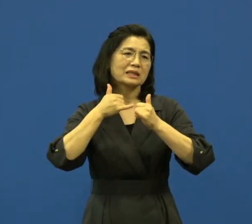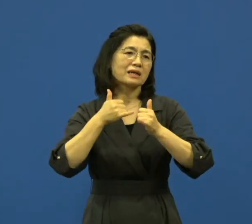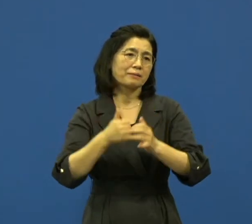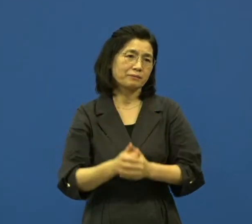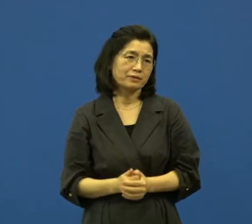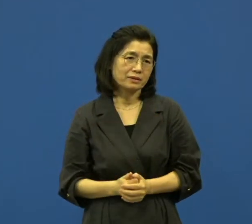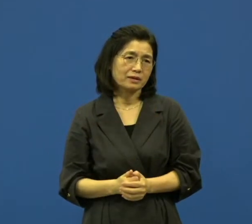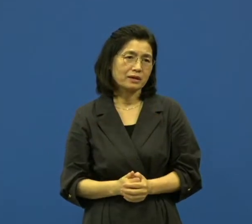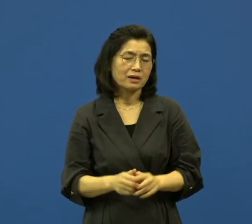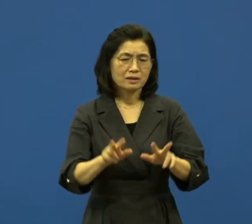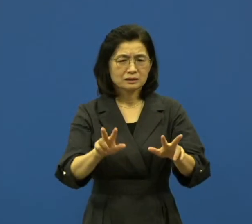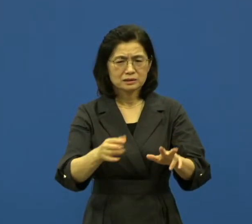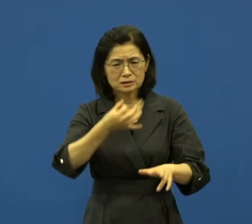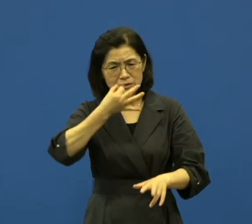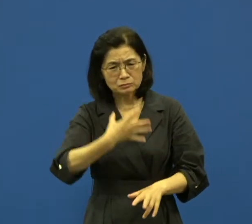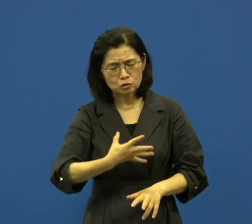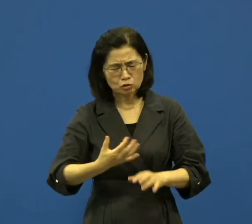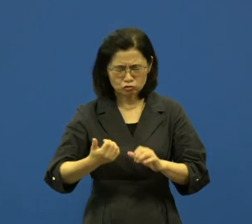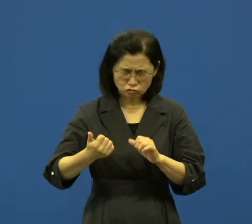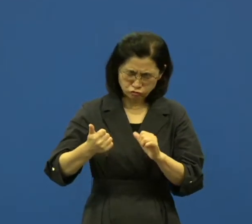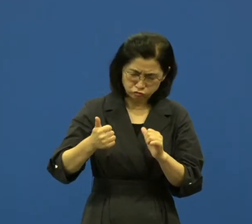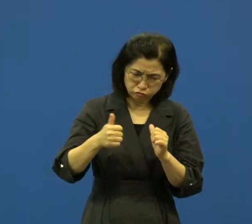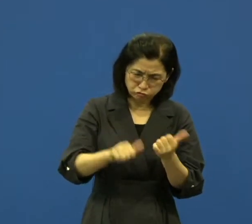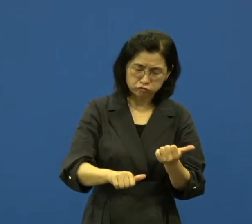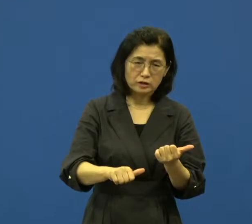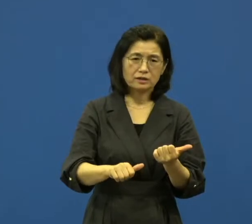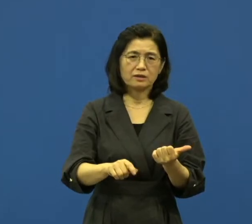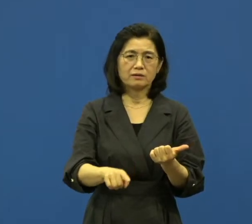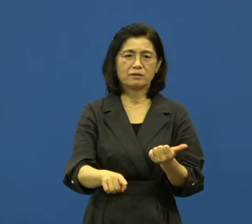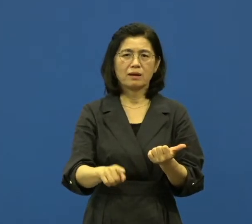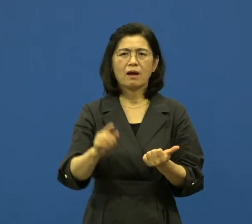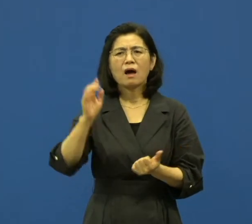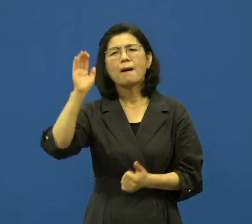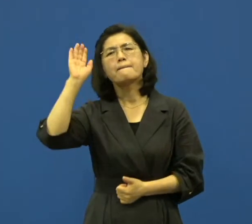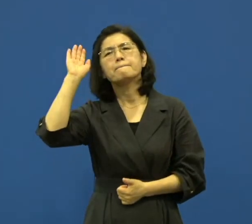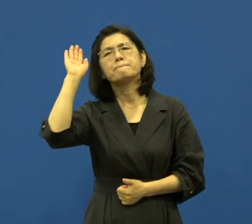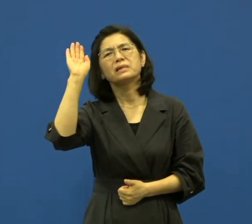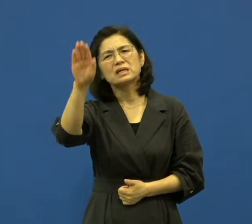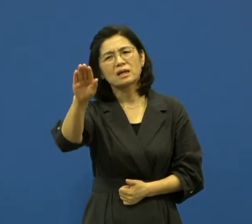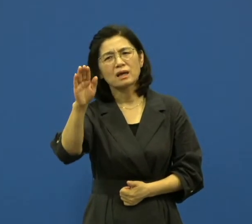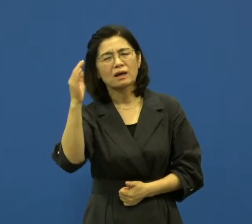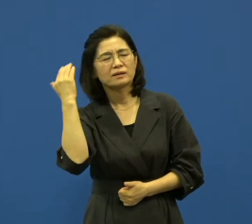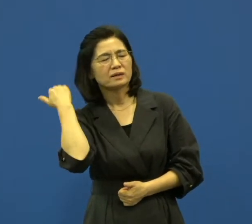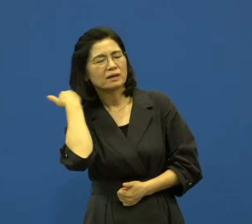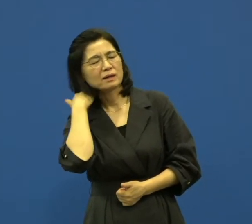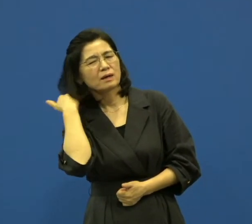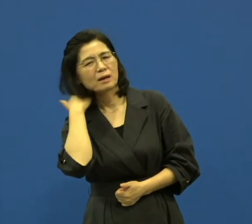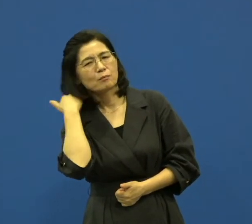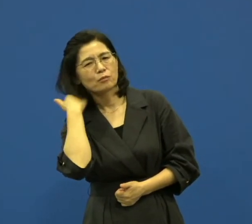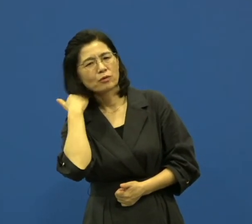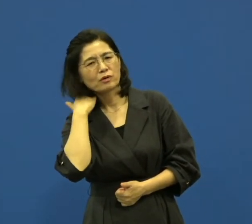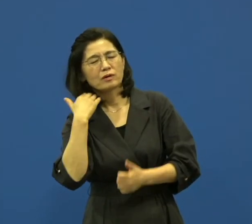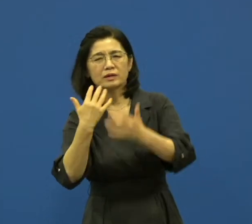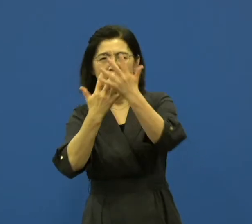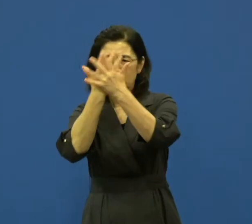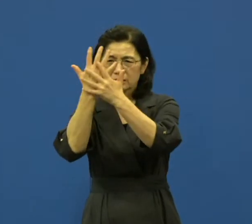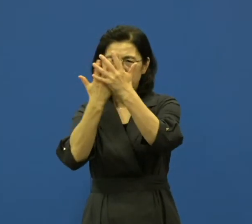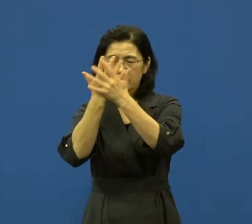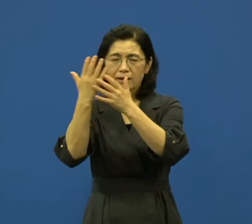지금 힘들어 죽겠는데 미래까지 안 보여요. 그럼 죽는 겁니다.